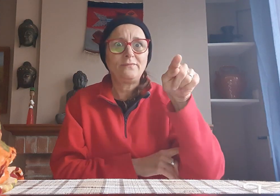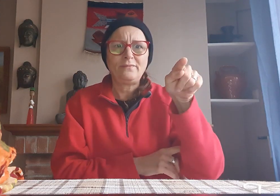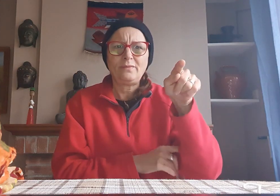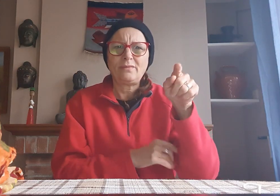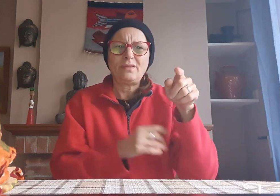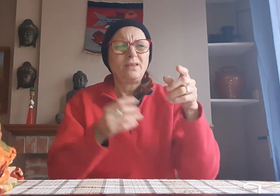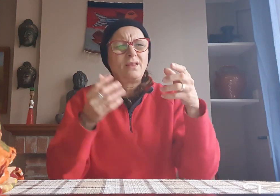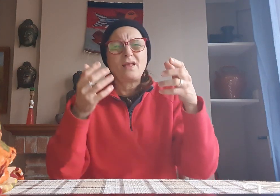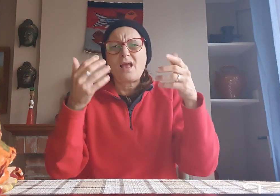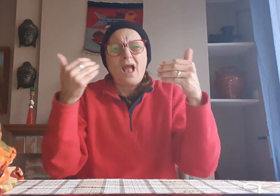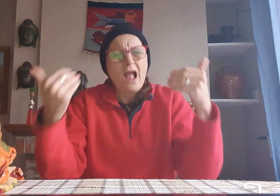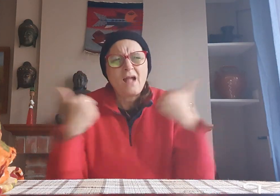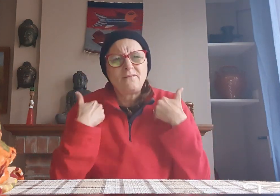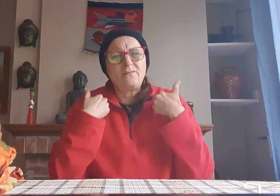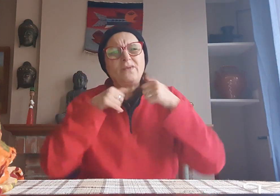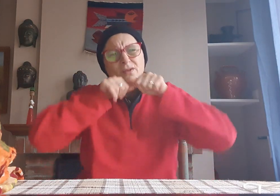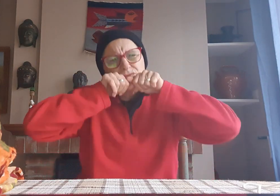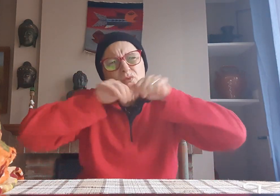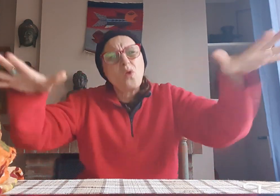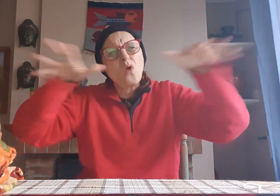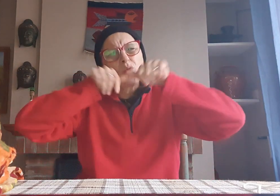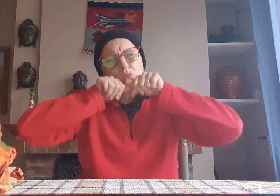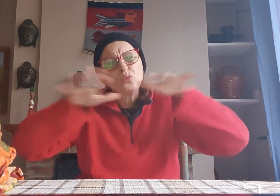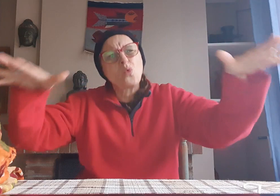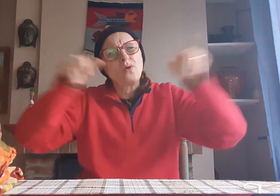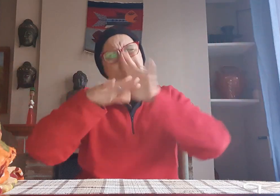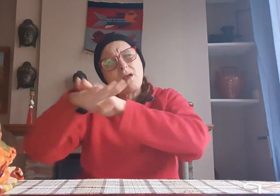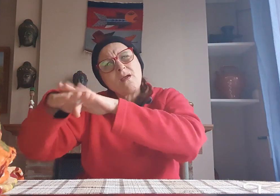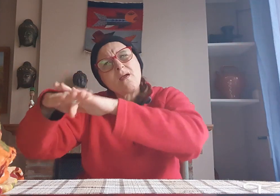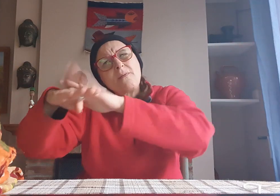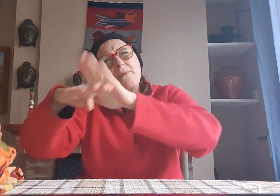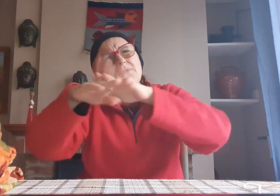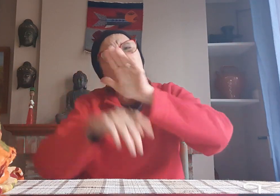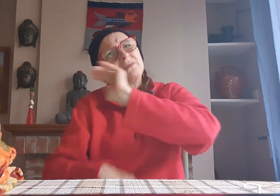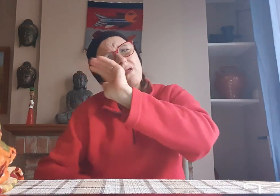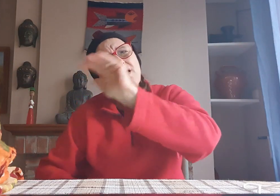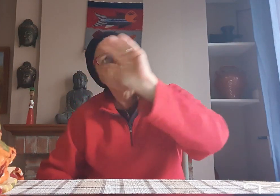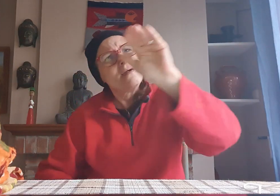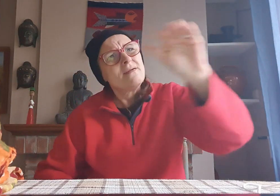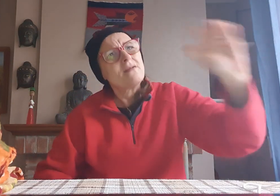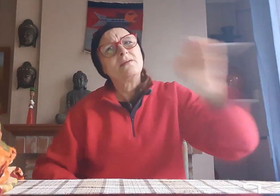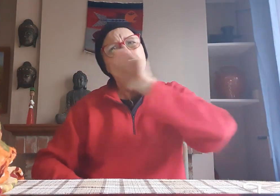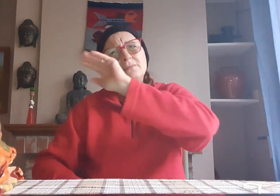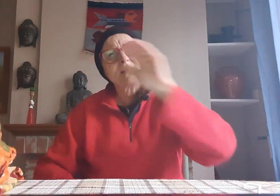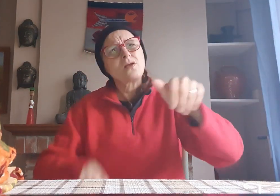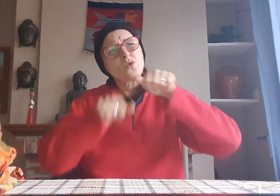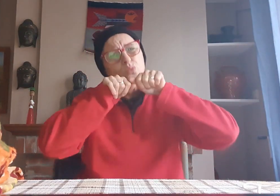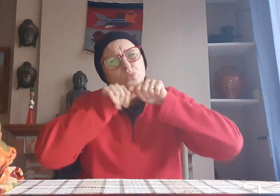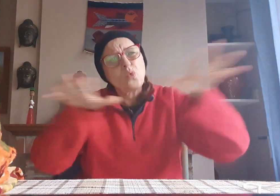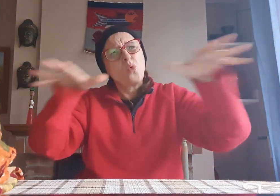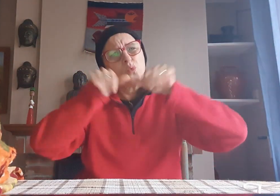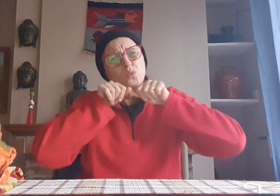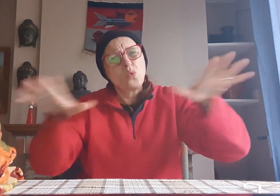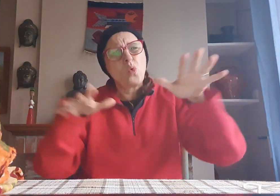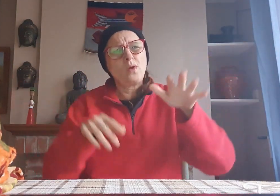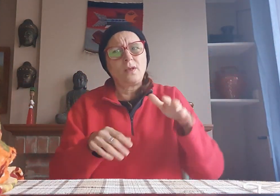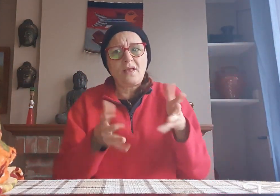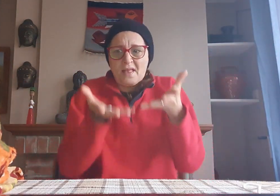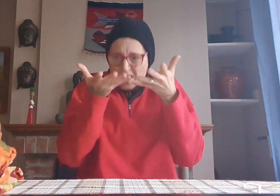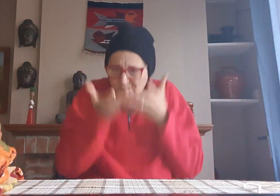Road, yo podría... No, tengo muchos amigos en Malibu y aquí es donde quiero estar. Y ya está. Y ya está. No te culpo, aquí es donde